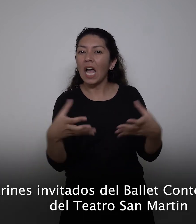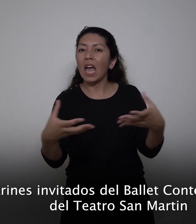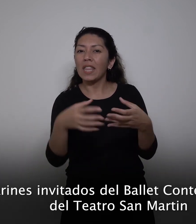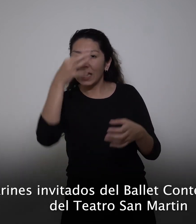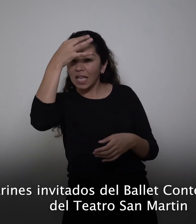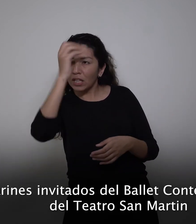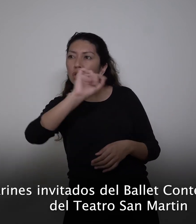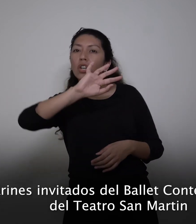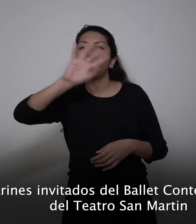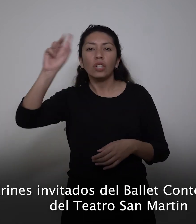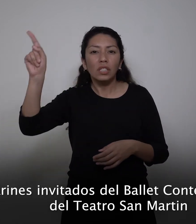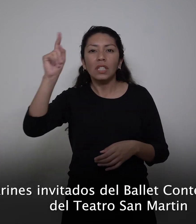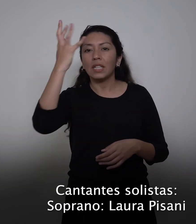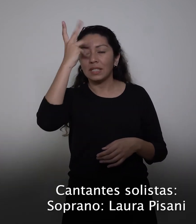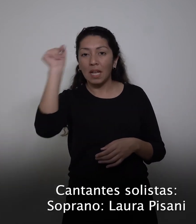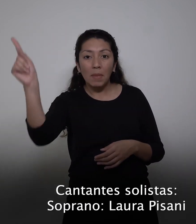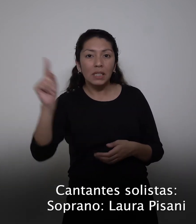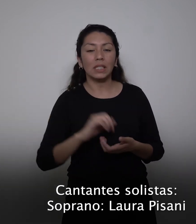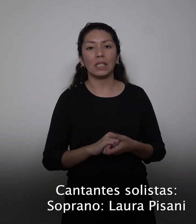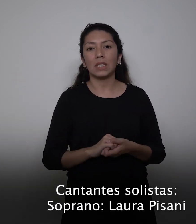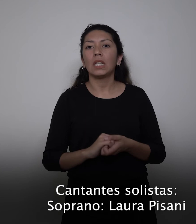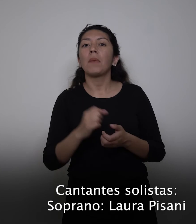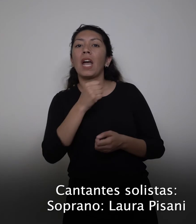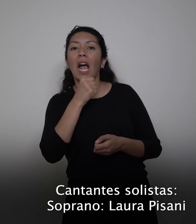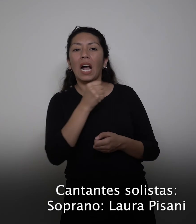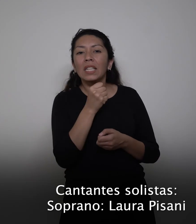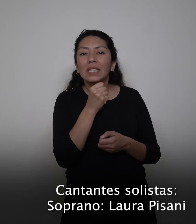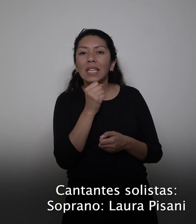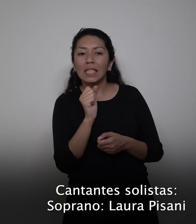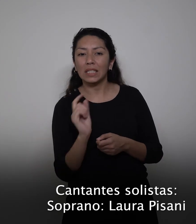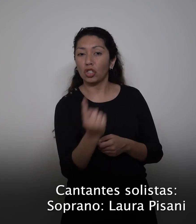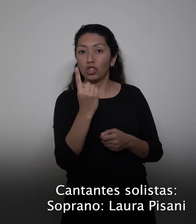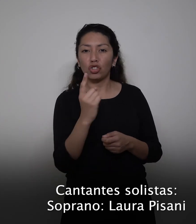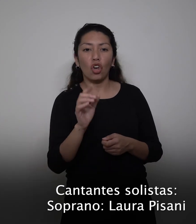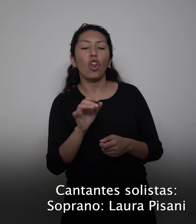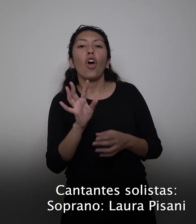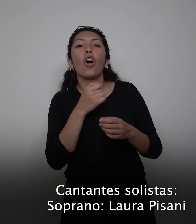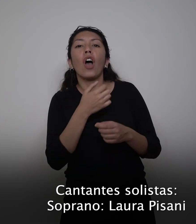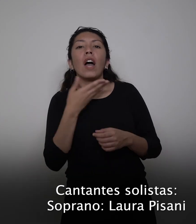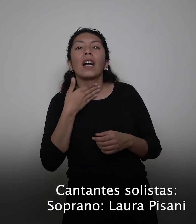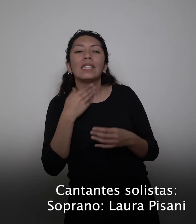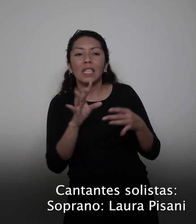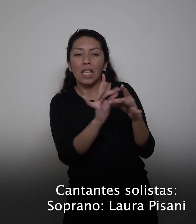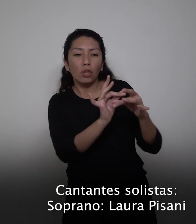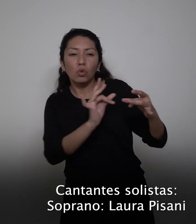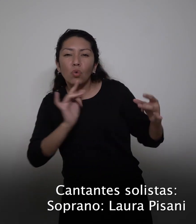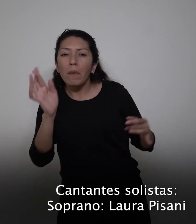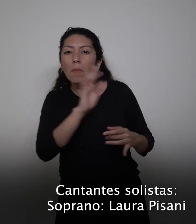San Martín cantantes solistas soprano Laura pisani